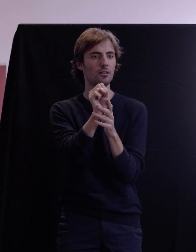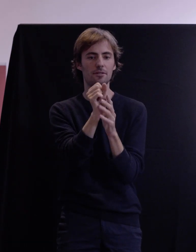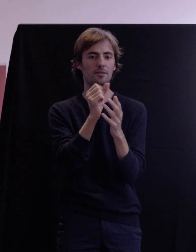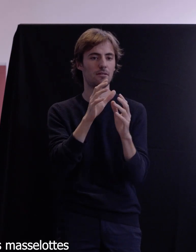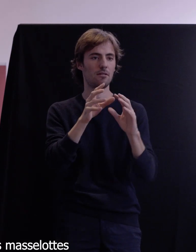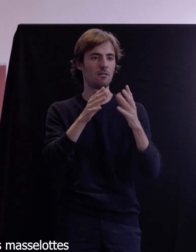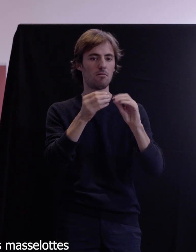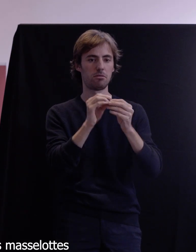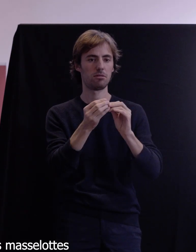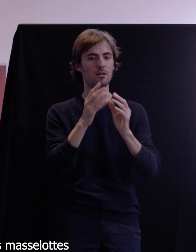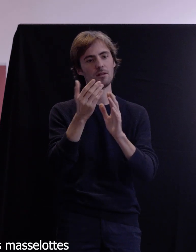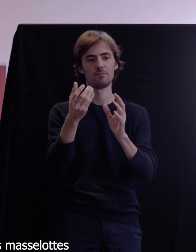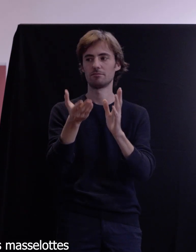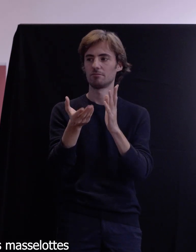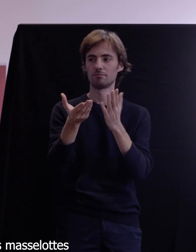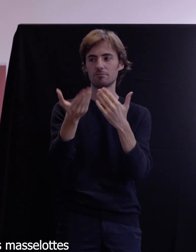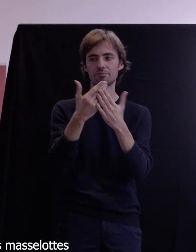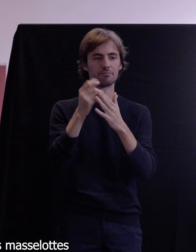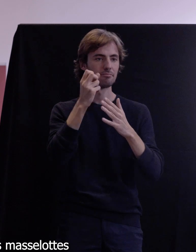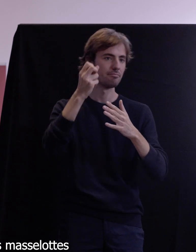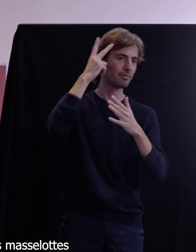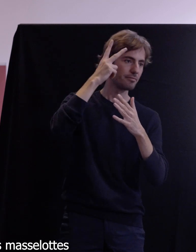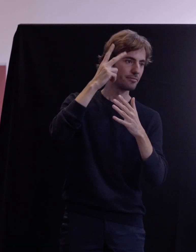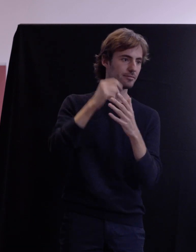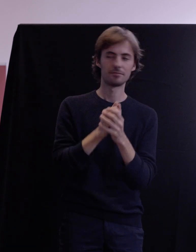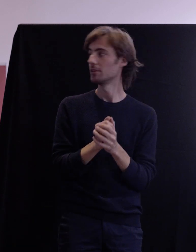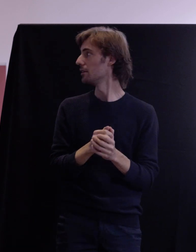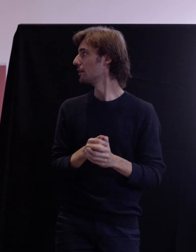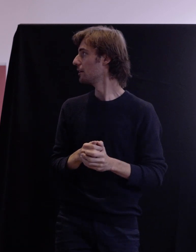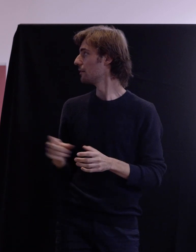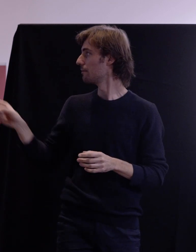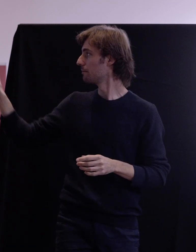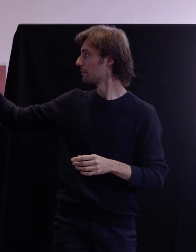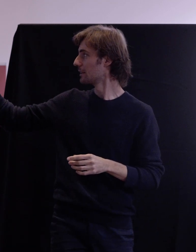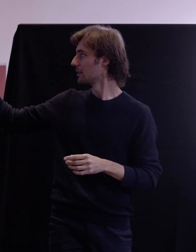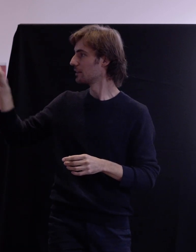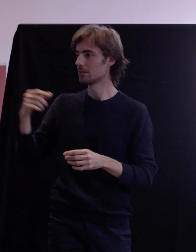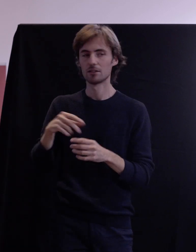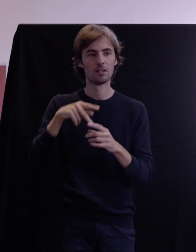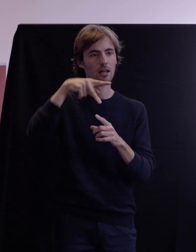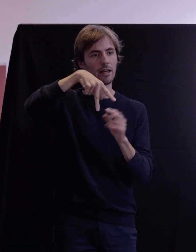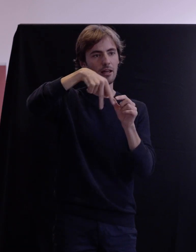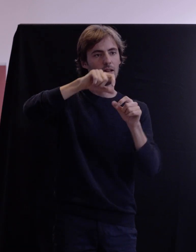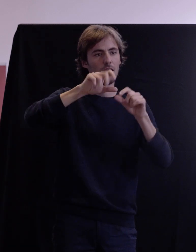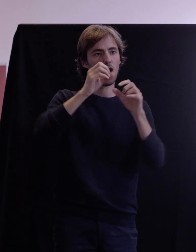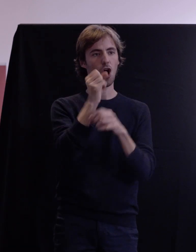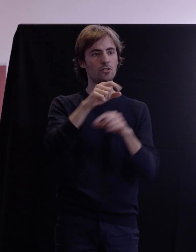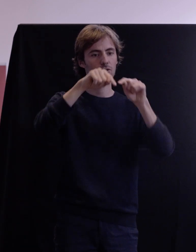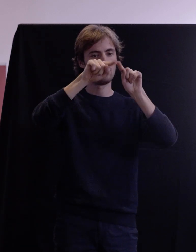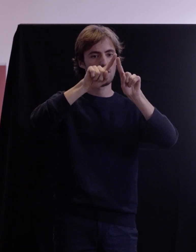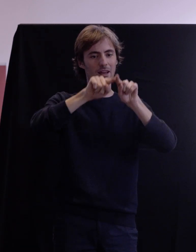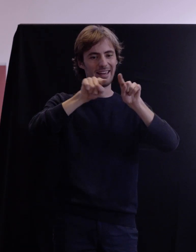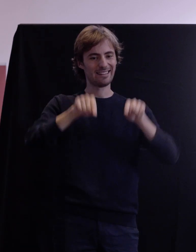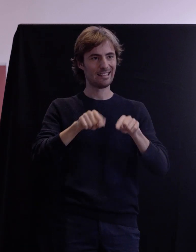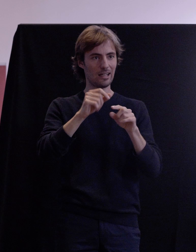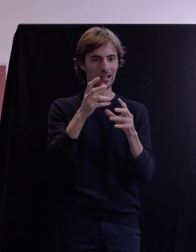bien avec des petites masselottes qui viennent se fixer sur l'étrier et donc qui viennent amplifier la vibration